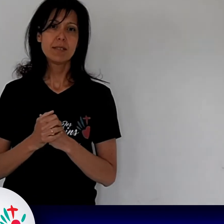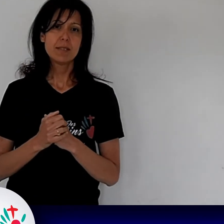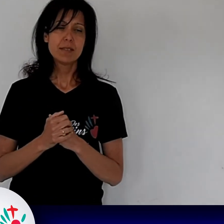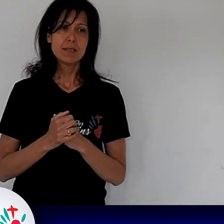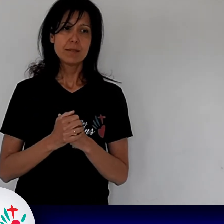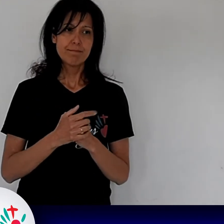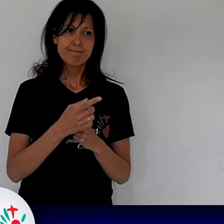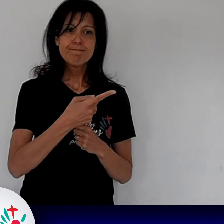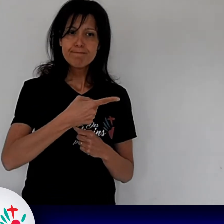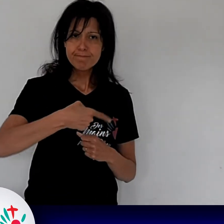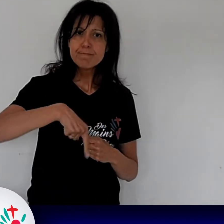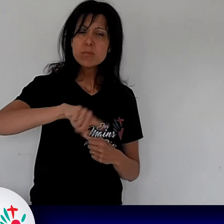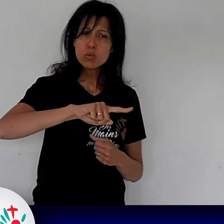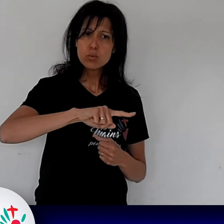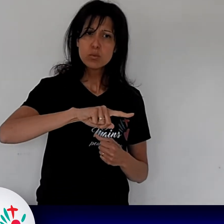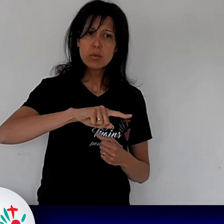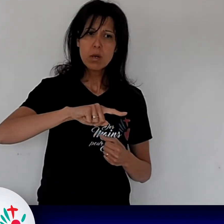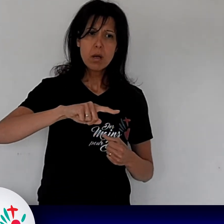mais non perdus.